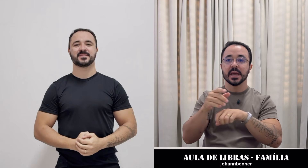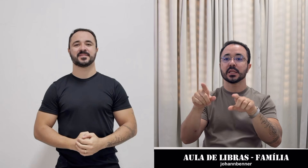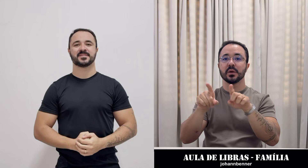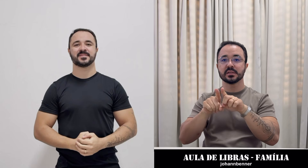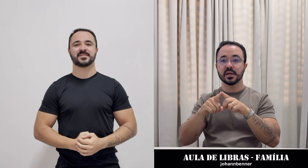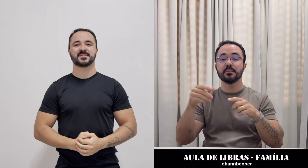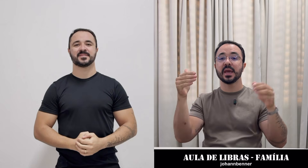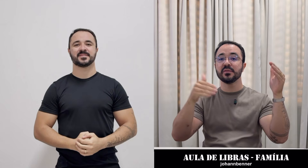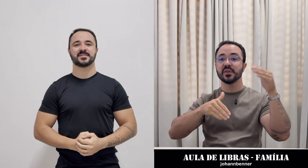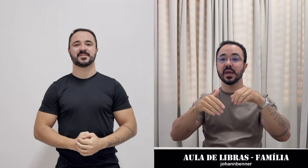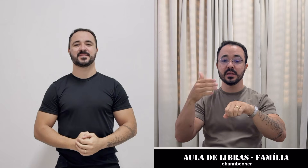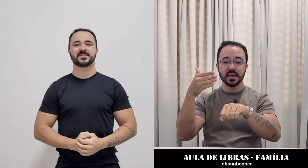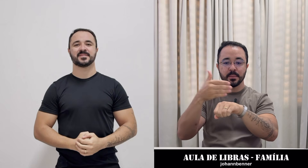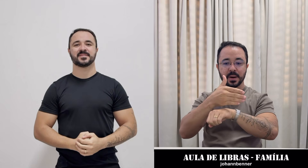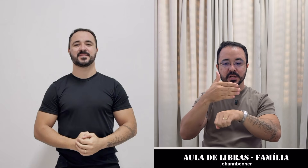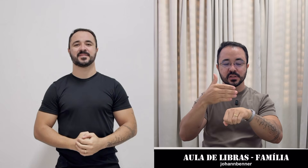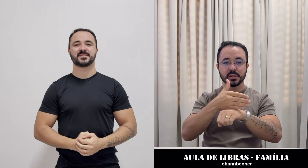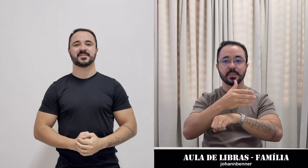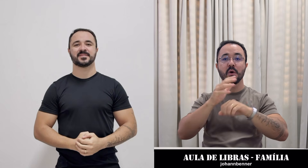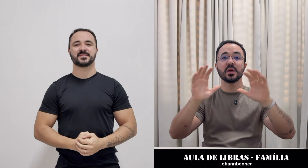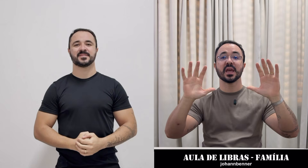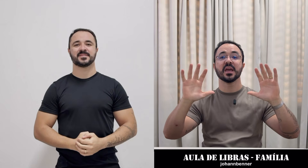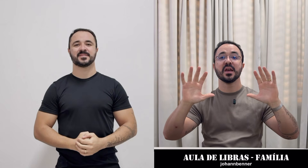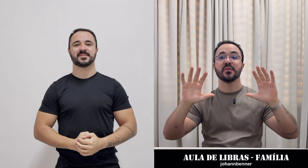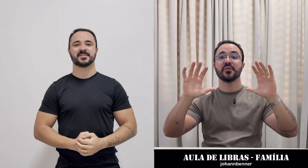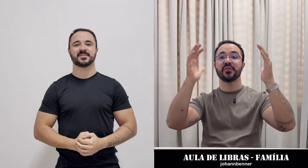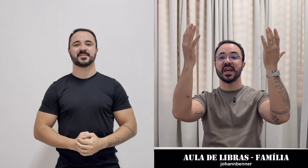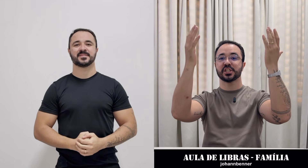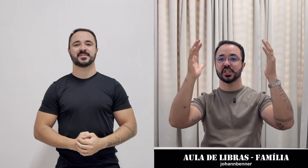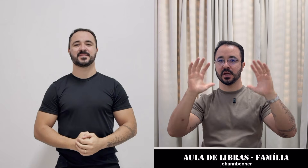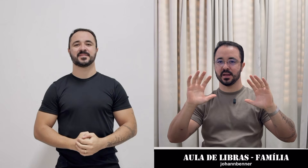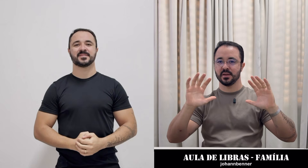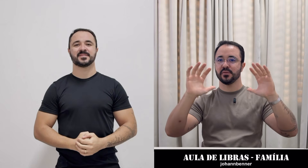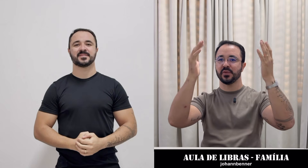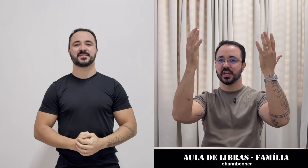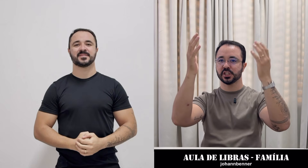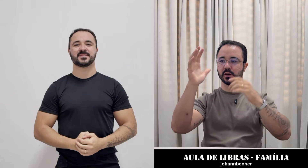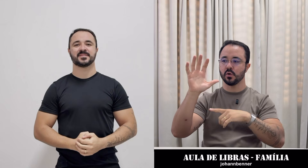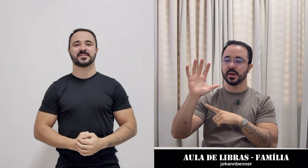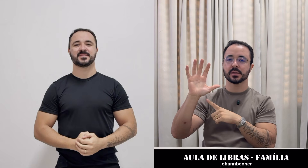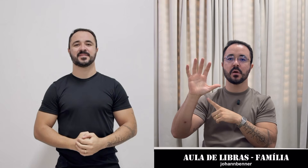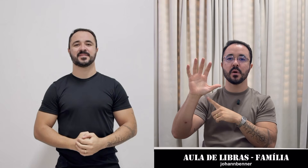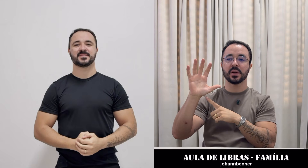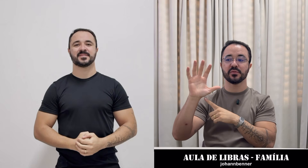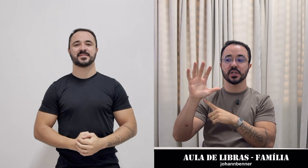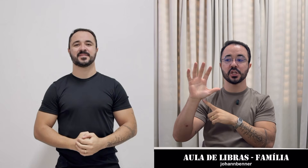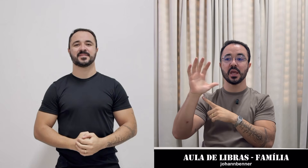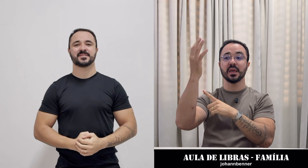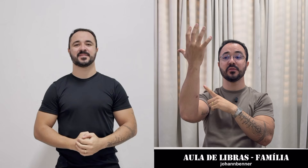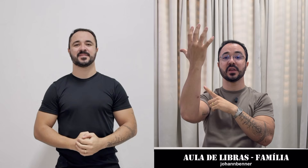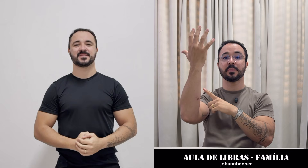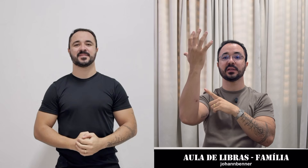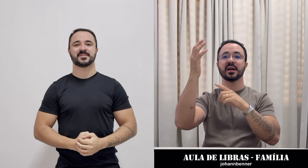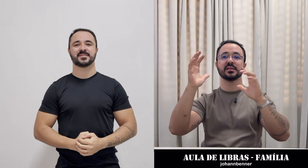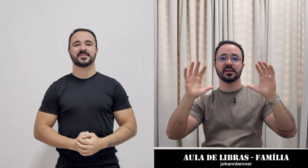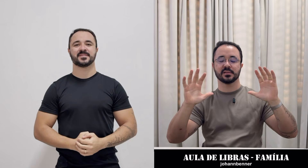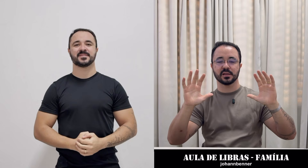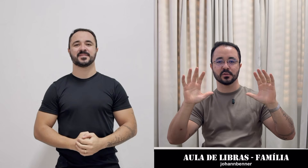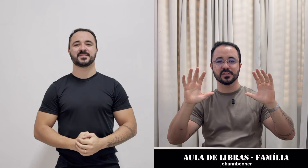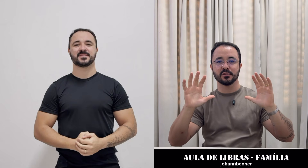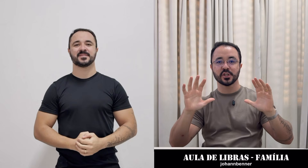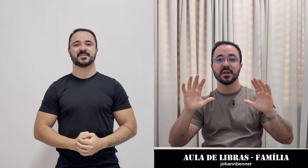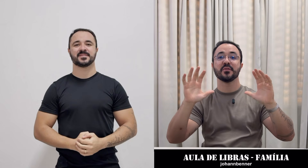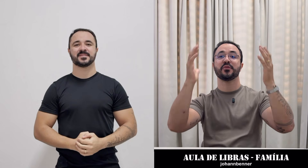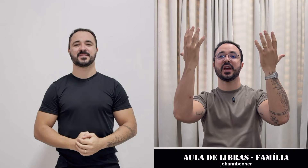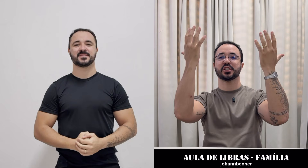participar. Então eles também vêm participar o quê? Festa. Festa. Começa com a mão para frente e vira para trás. Esse aqui